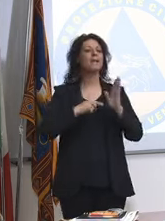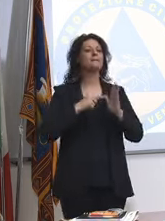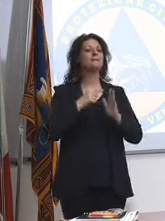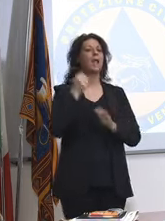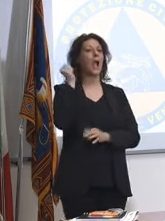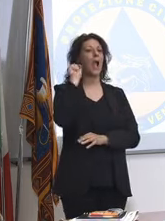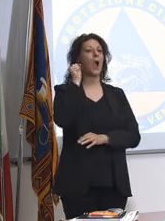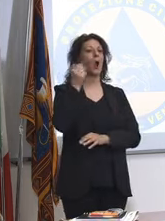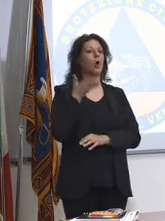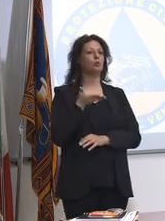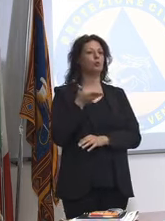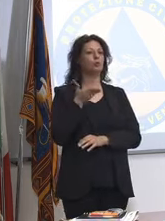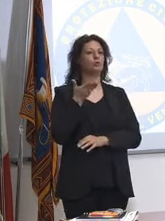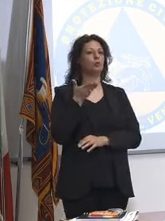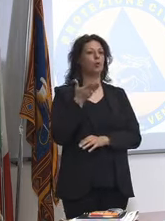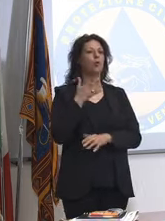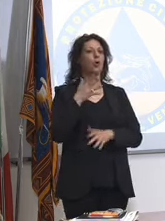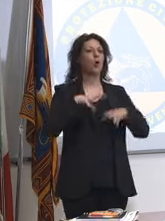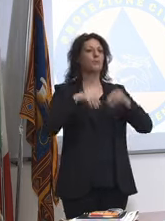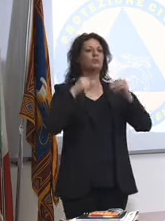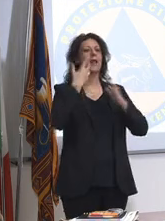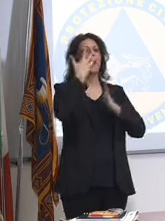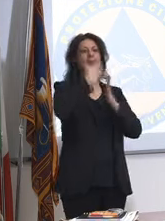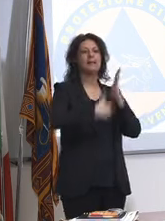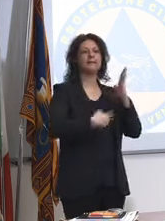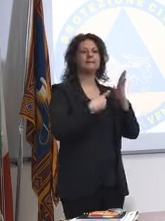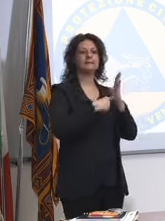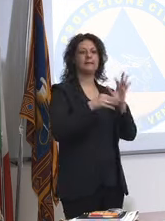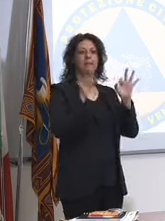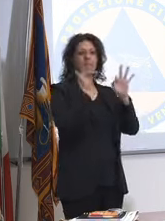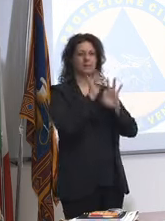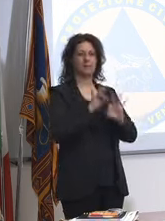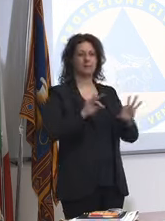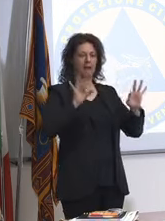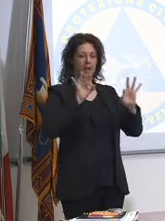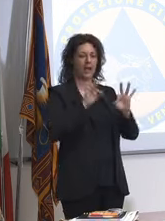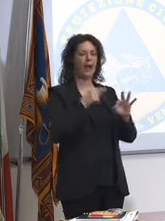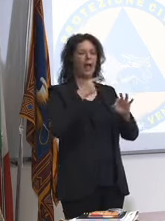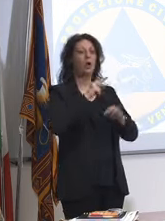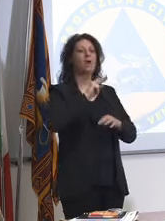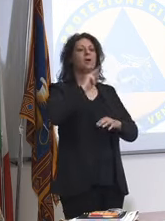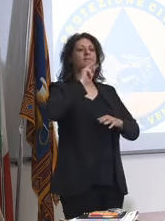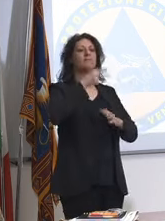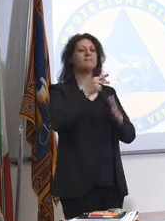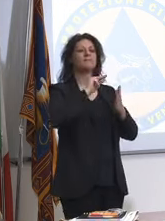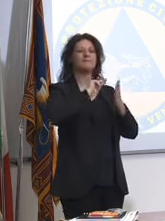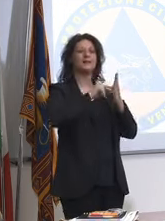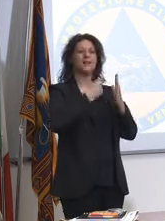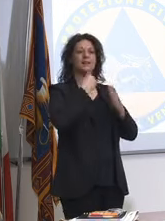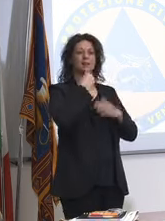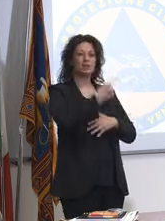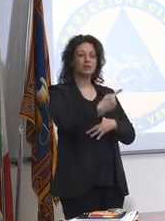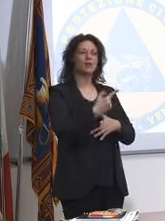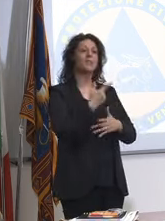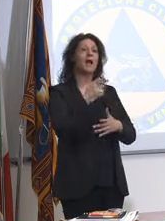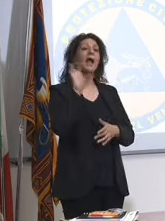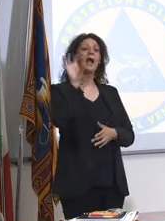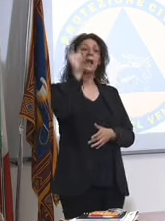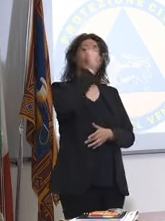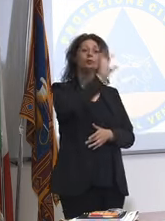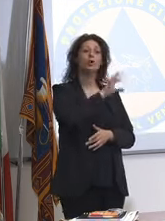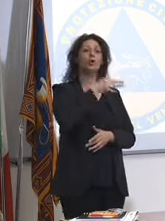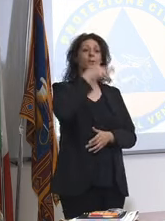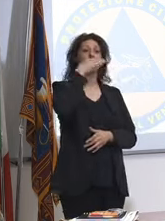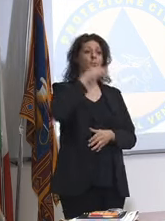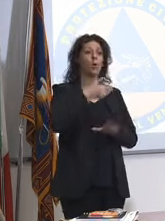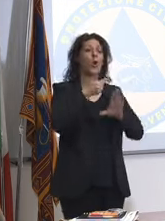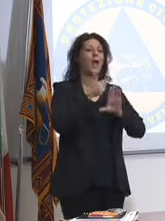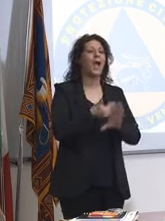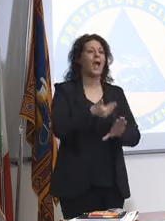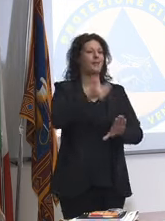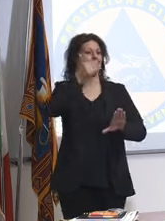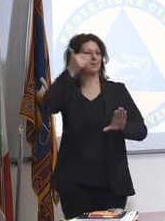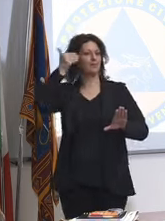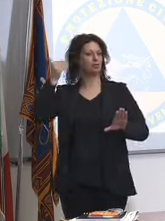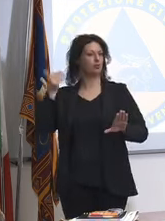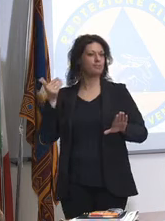le regioni, per quanto di loro competenza, possono anticipare la presentazione delle liste. Secondo lei questo è fattibile?